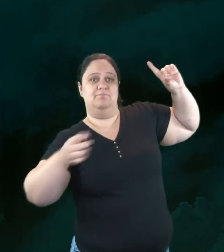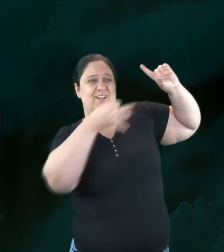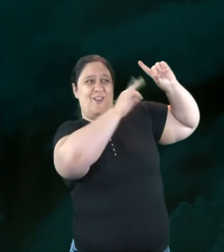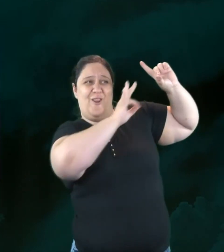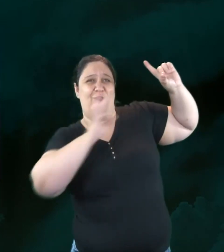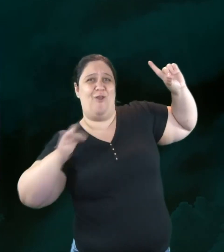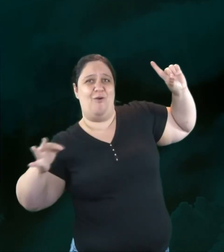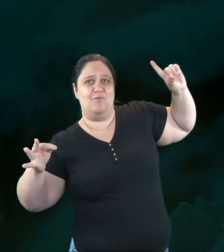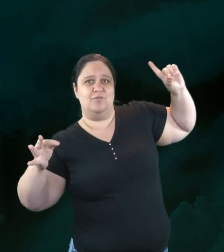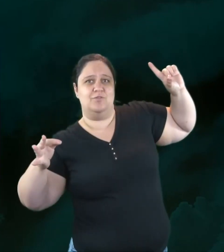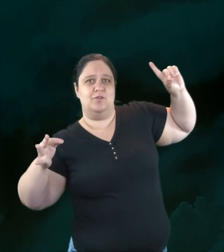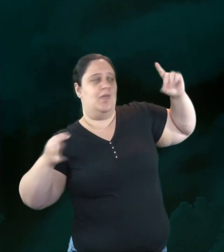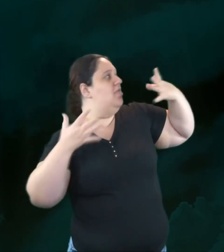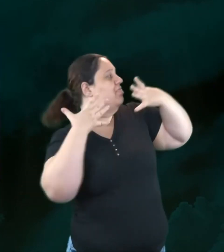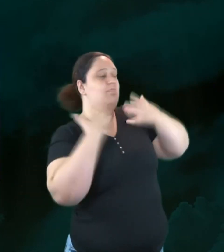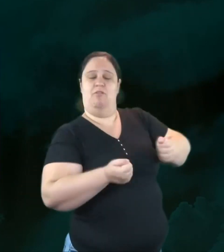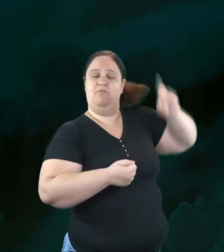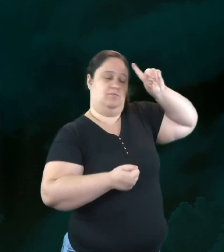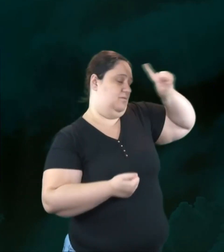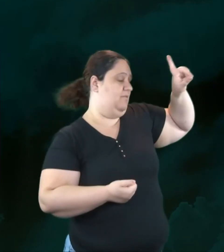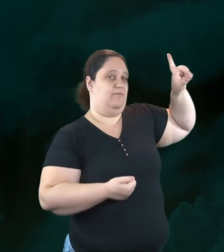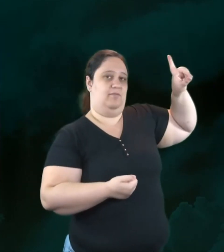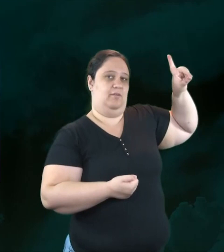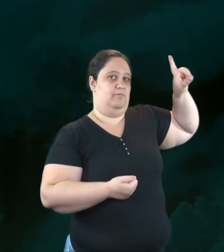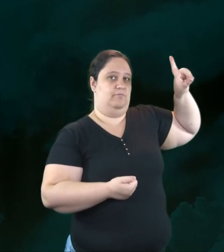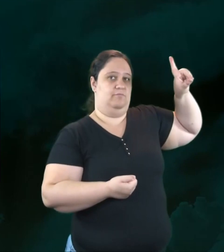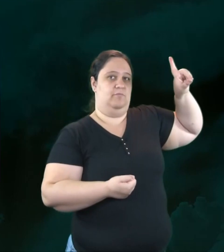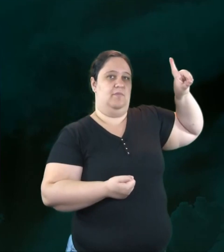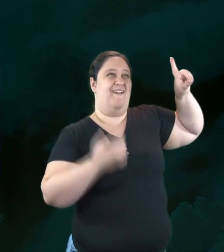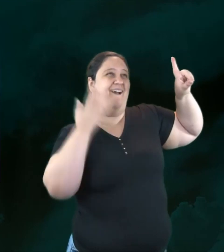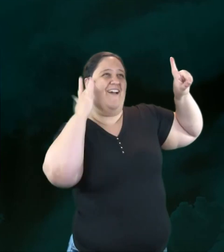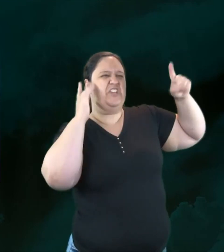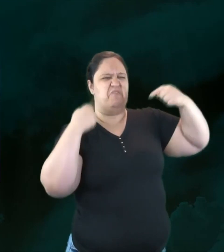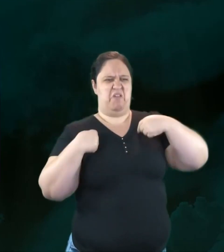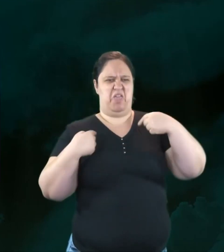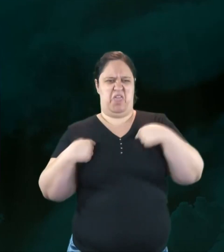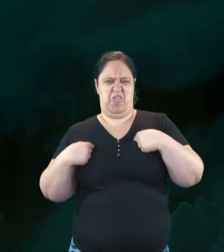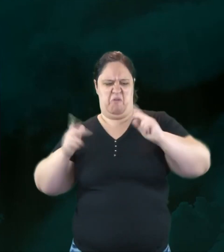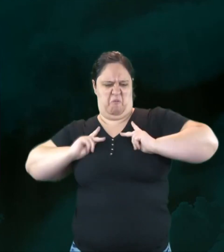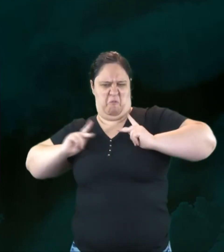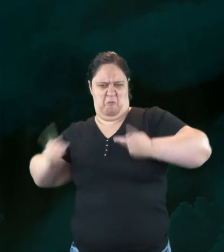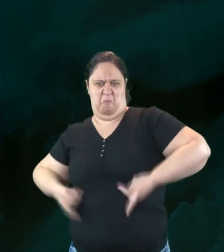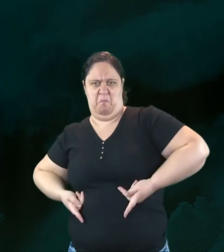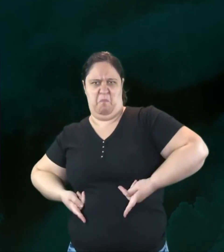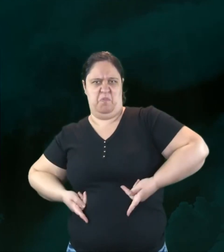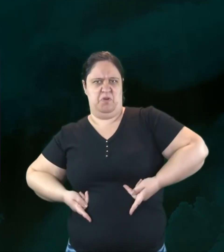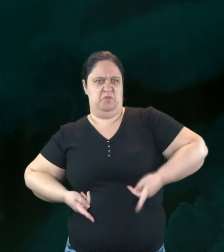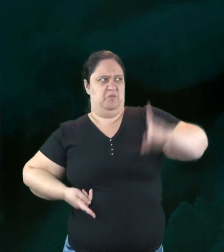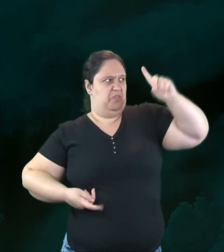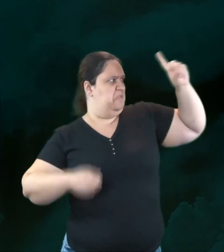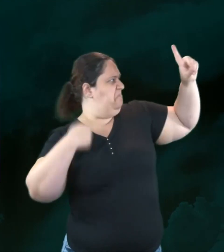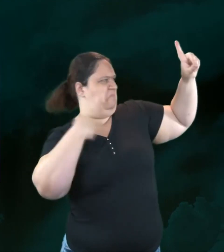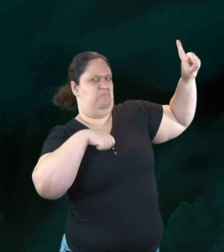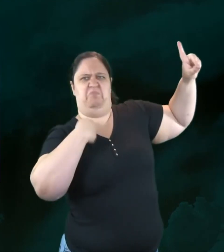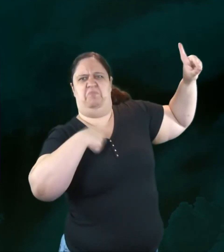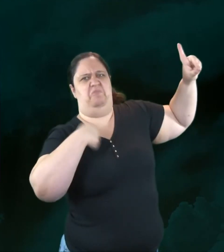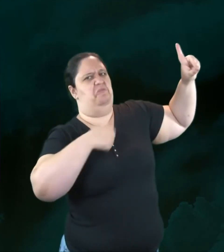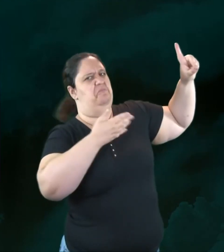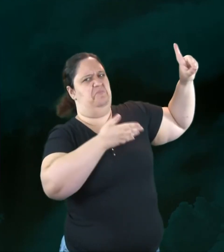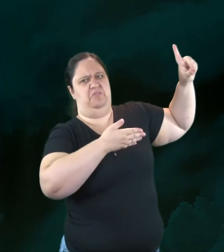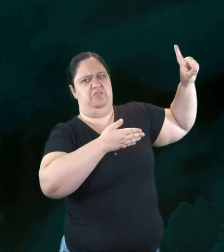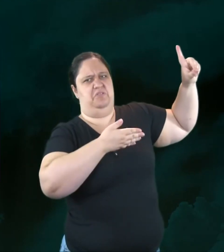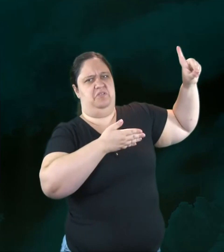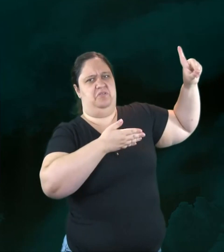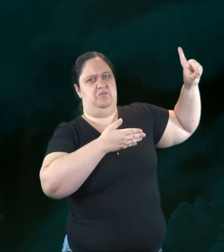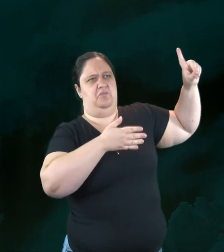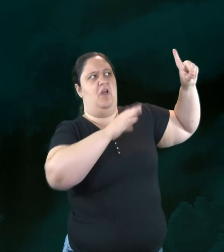revolta contra Deus. O homem não precisa de Deus. O homem, embora o homem já estava